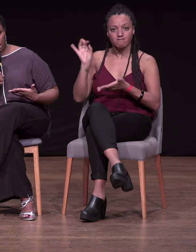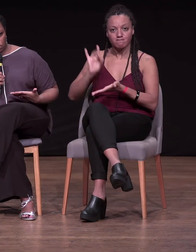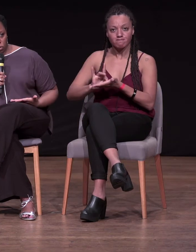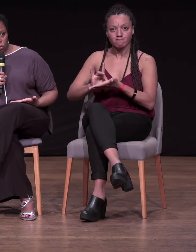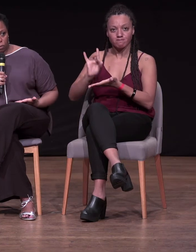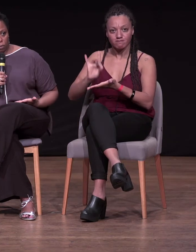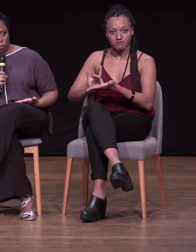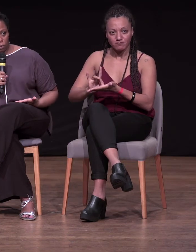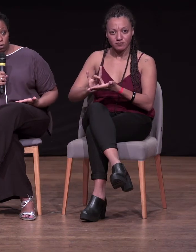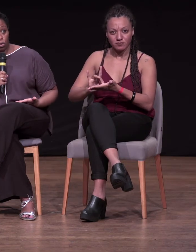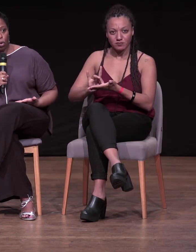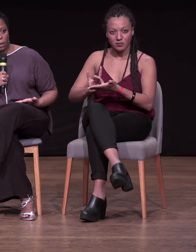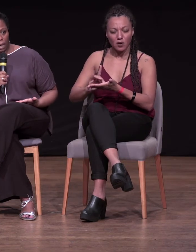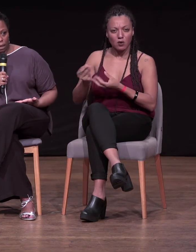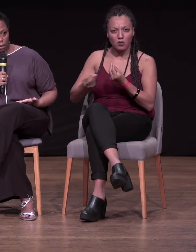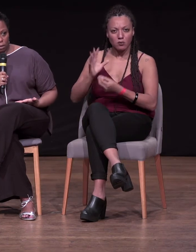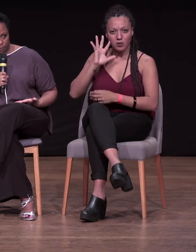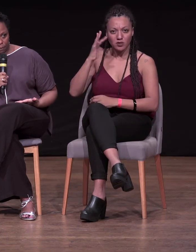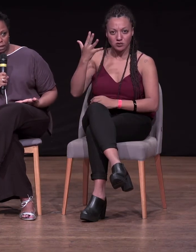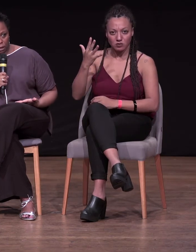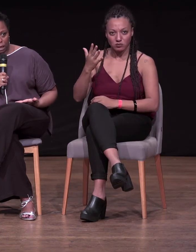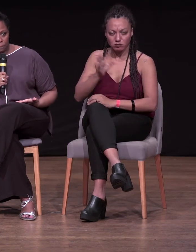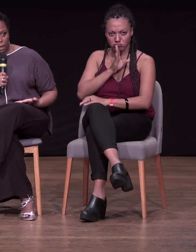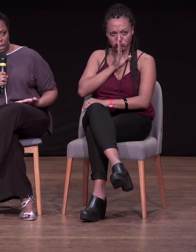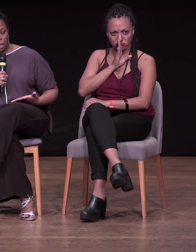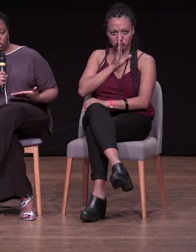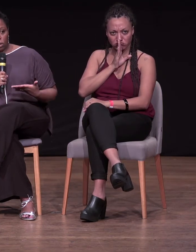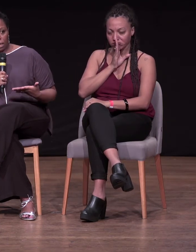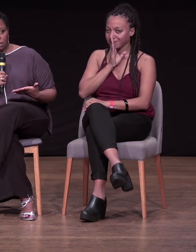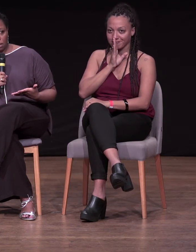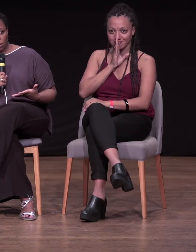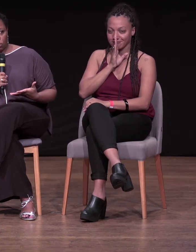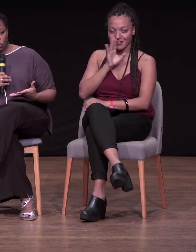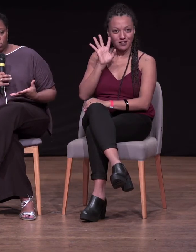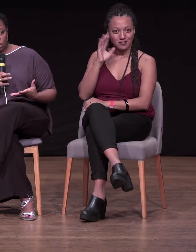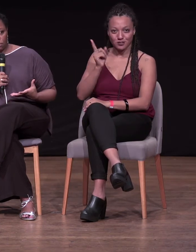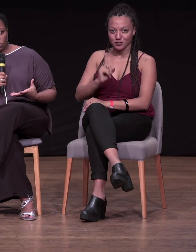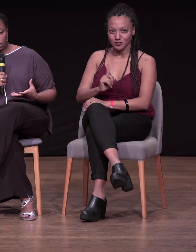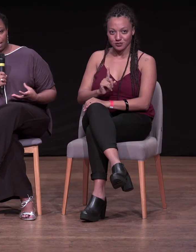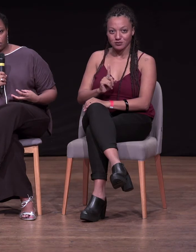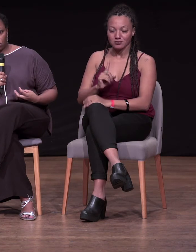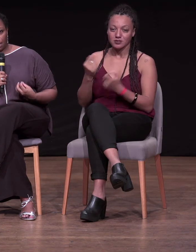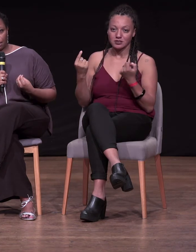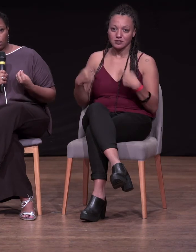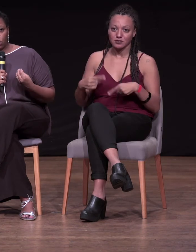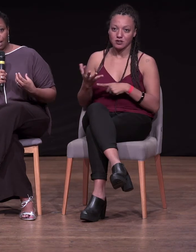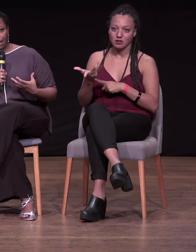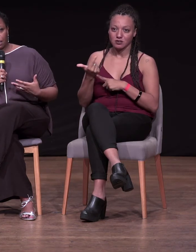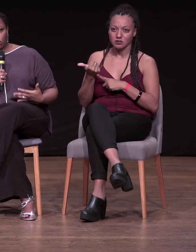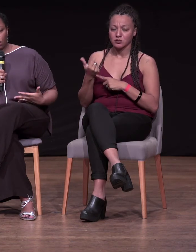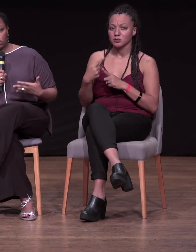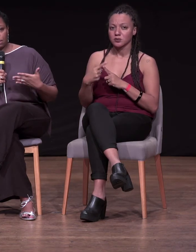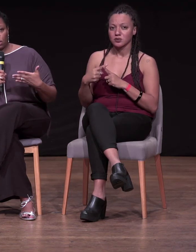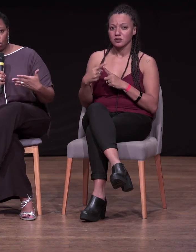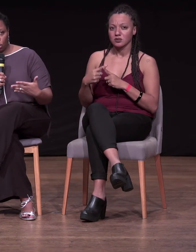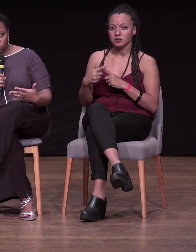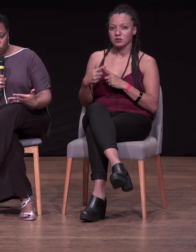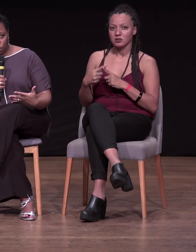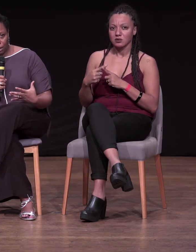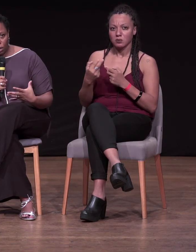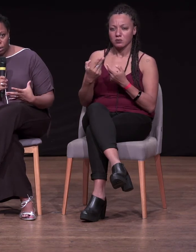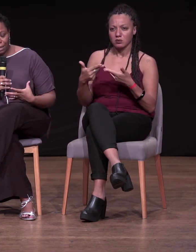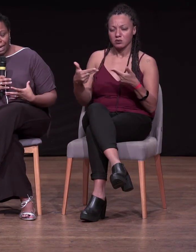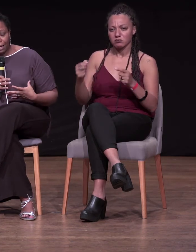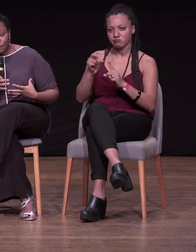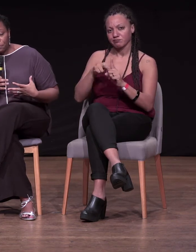o silêncio sobre elas, né? Eu acho que esse é um dos desafios na arte, né? Aquilo que é o